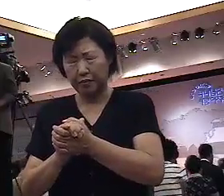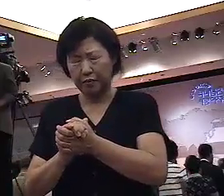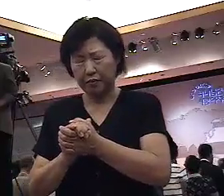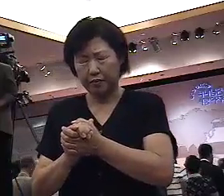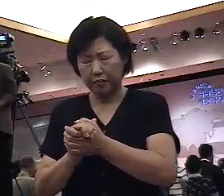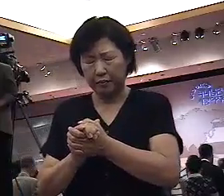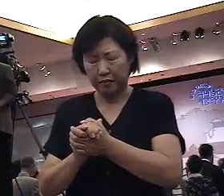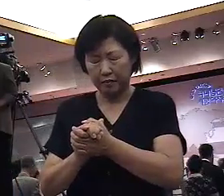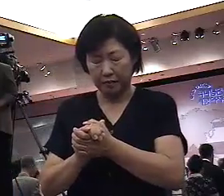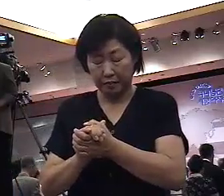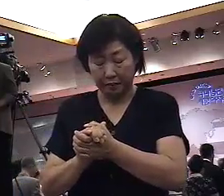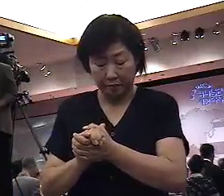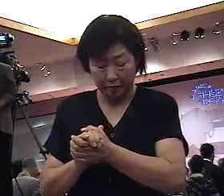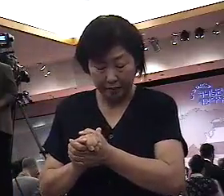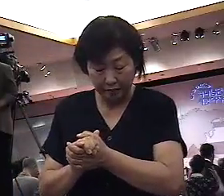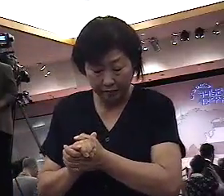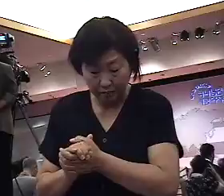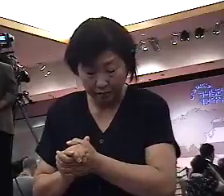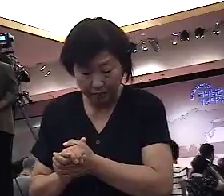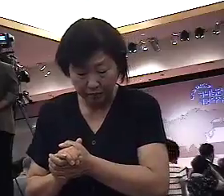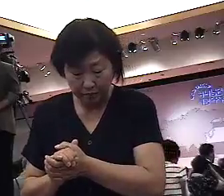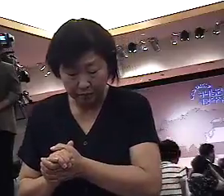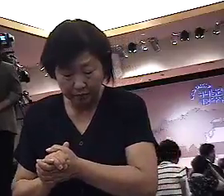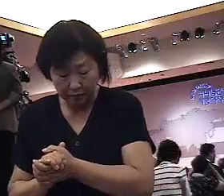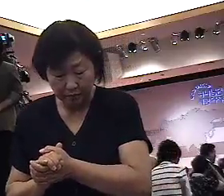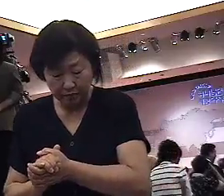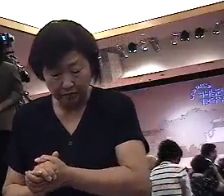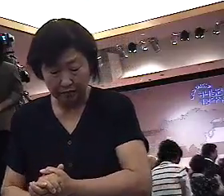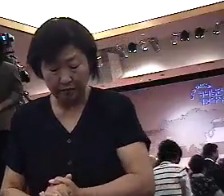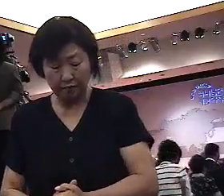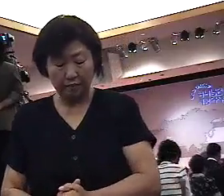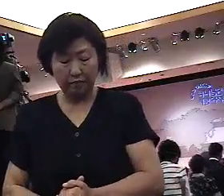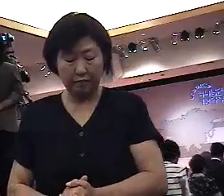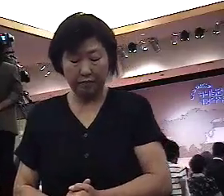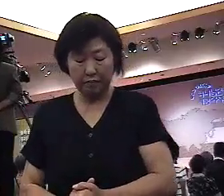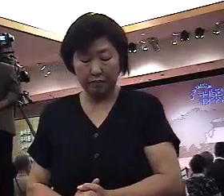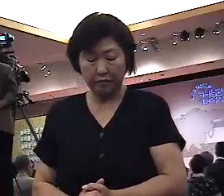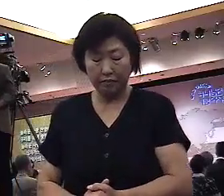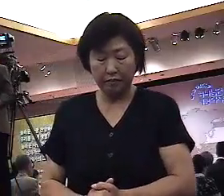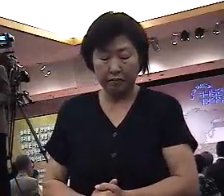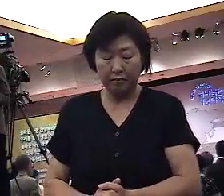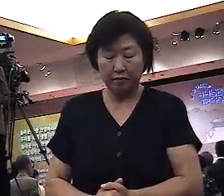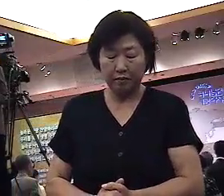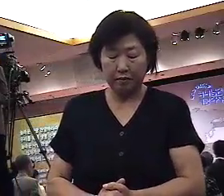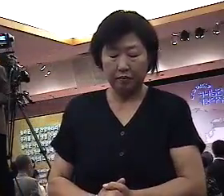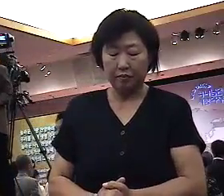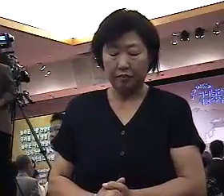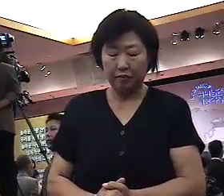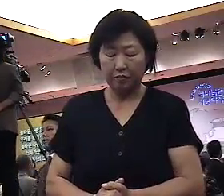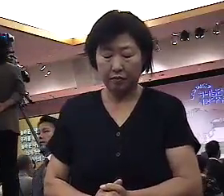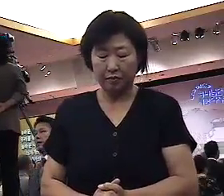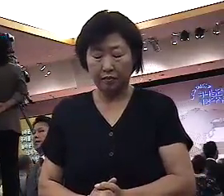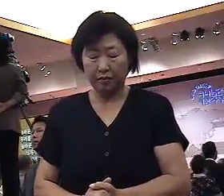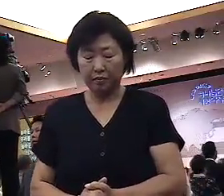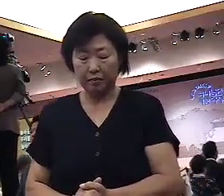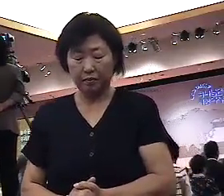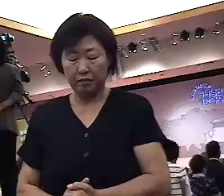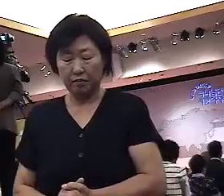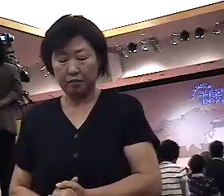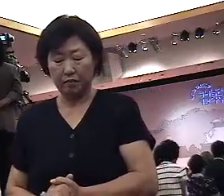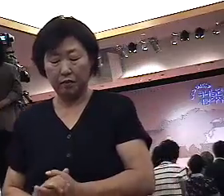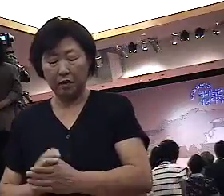우리의 간절한 기도에 응답하시는 하나님 아버지께 놀라운 사랑 부탁드리겠습니다.